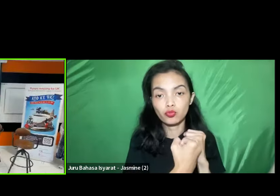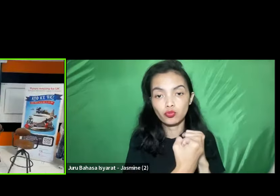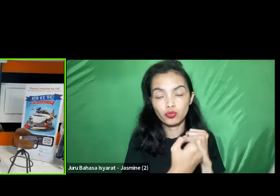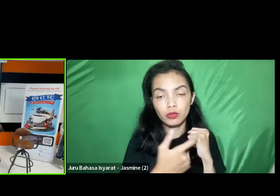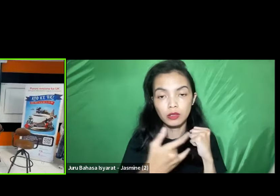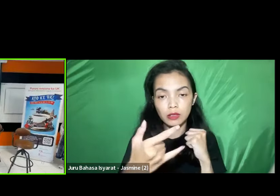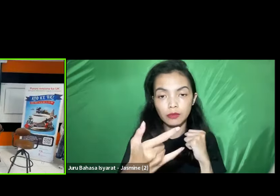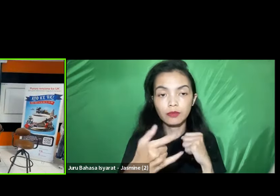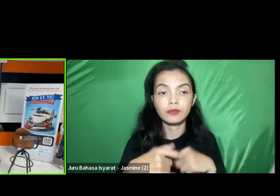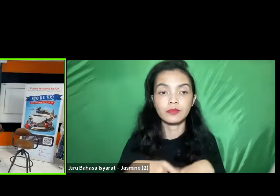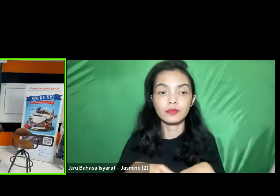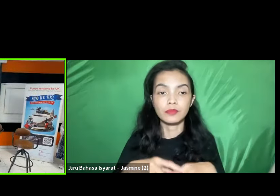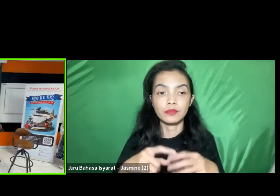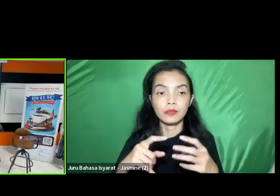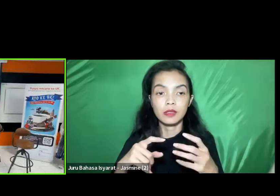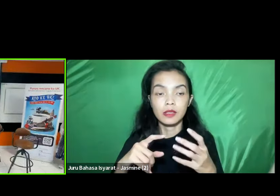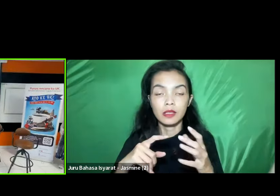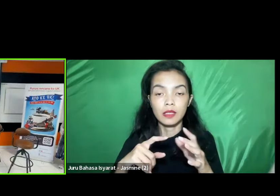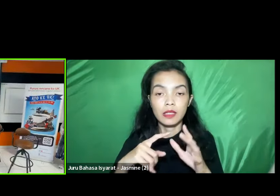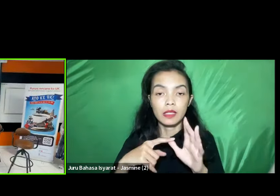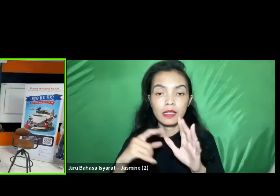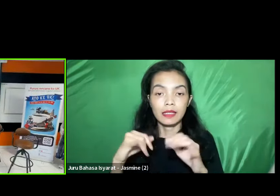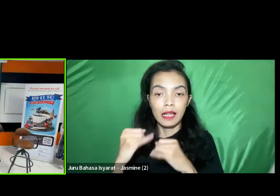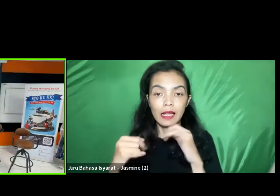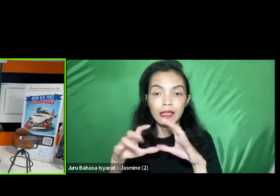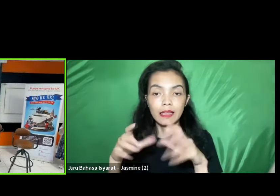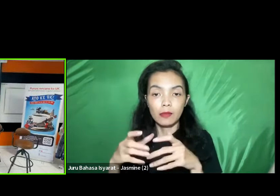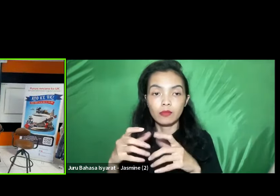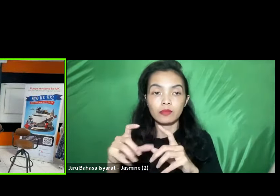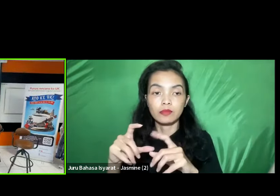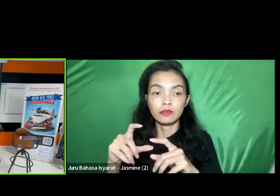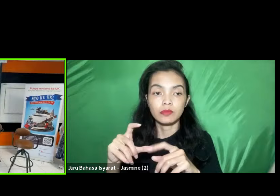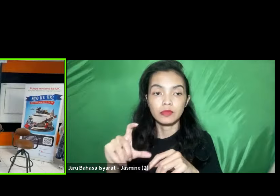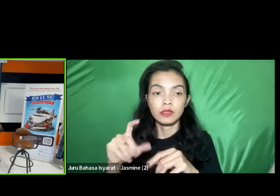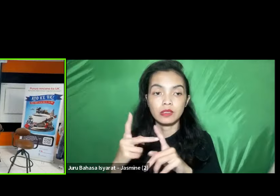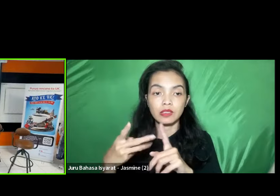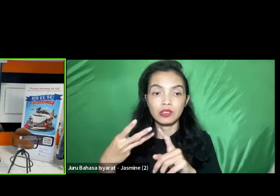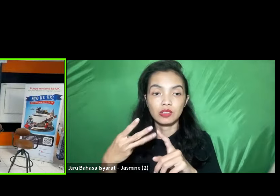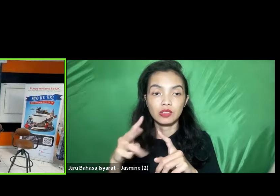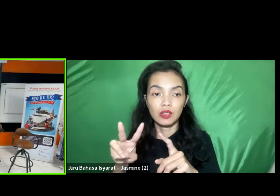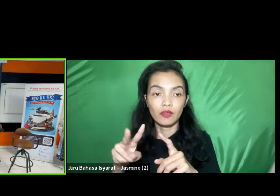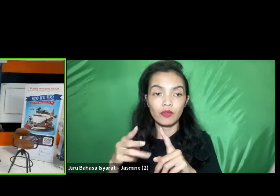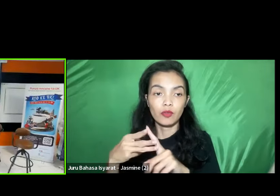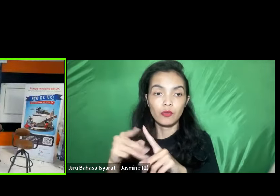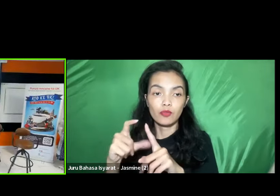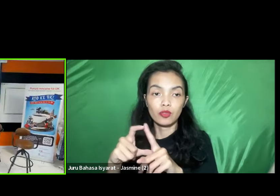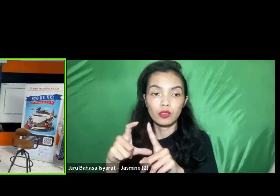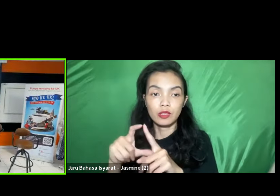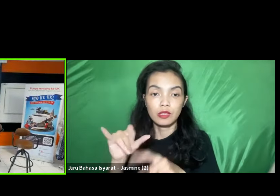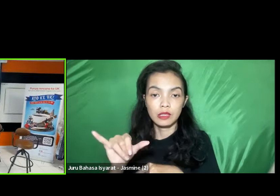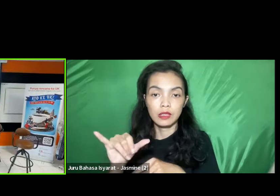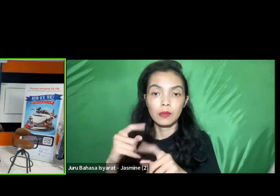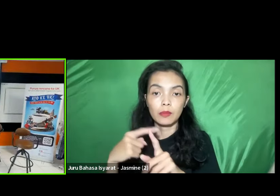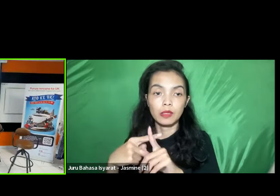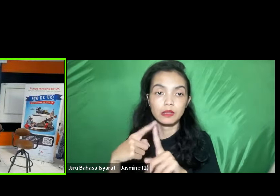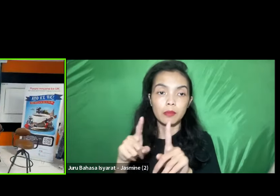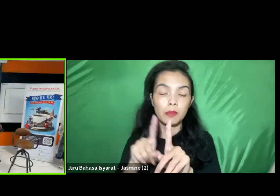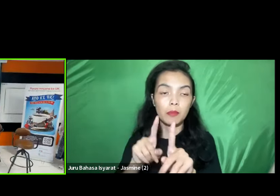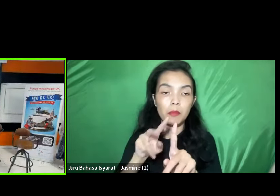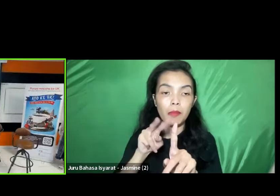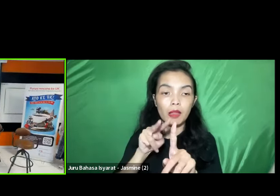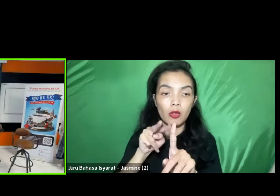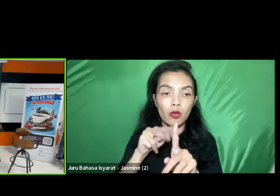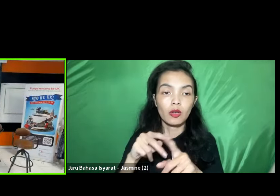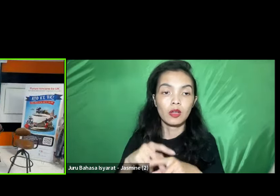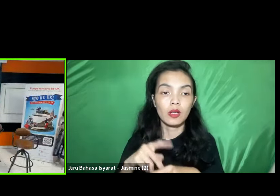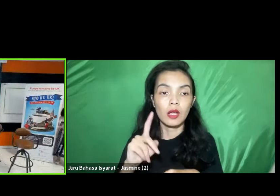e Terima kasih buat tim chefb dan mentor kita boleh berdiri dong teman-teman dari chefb ada Bir ini bir ini Head of chefb kita